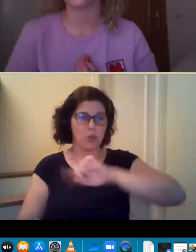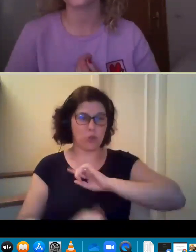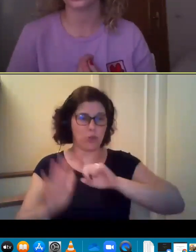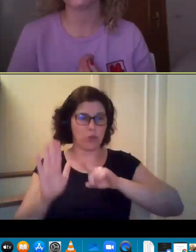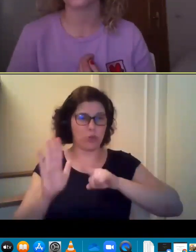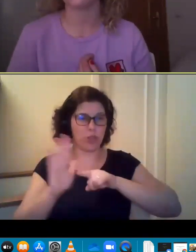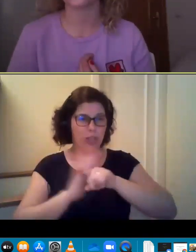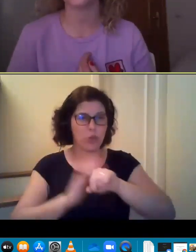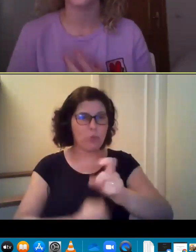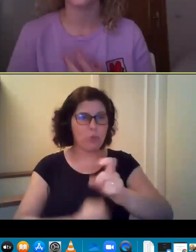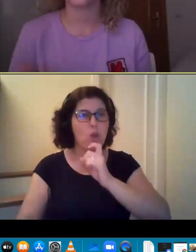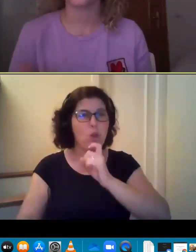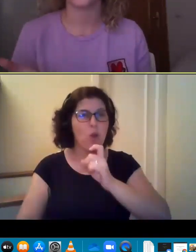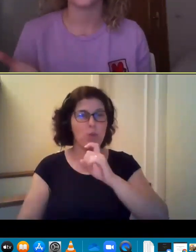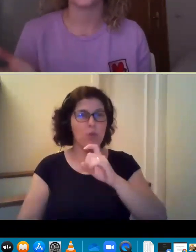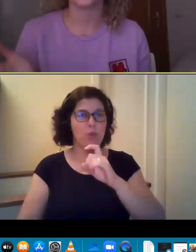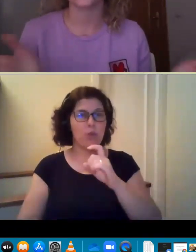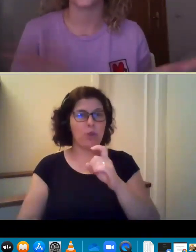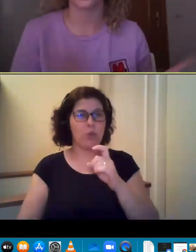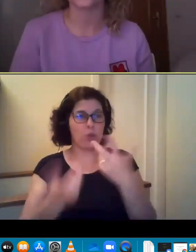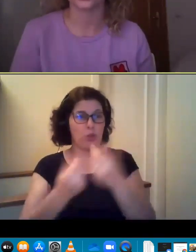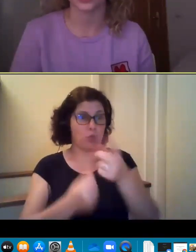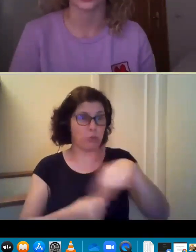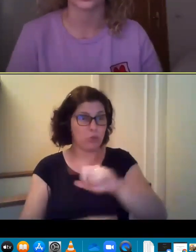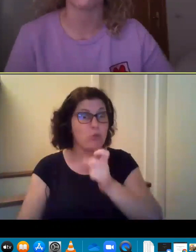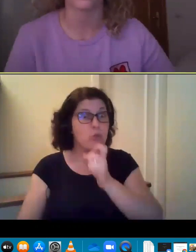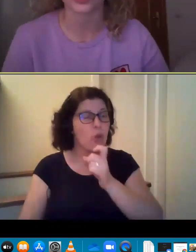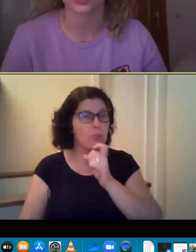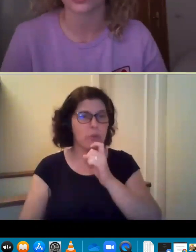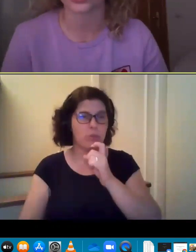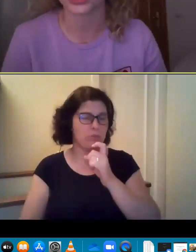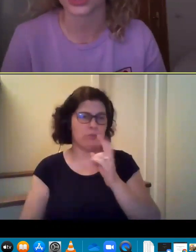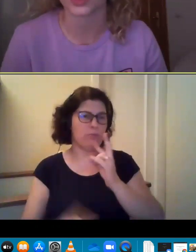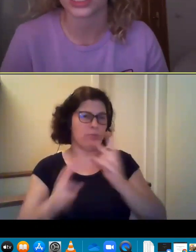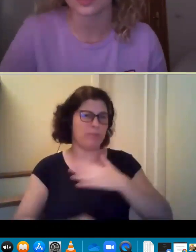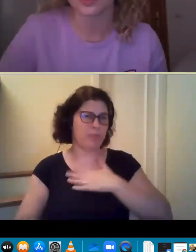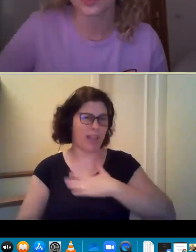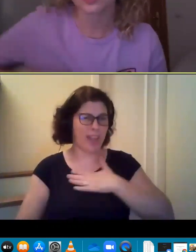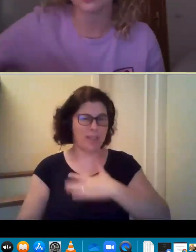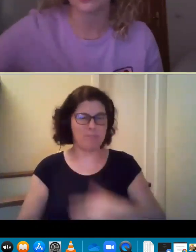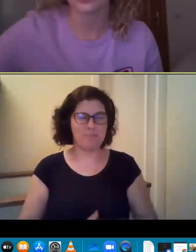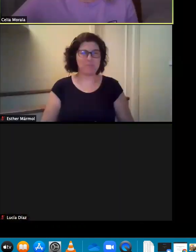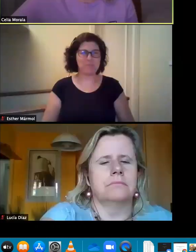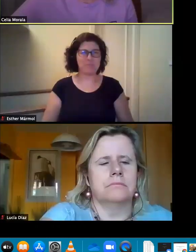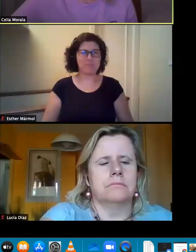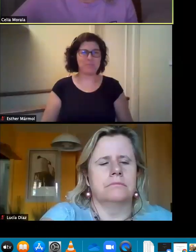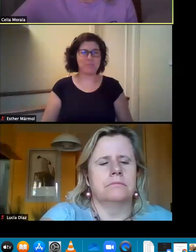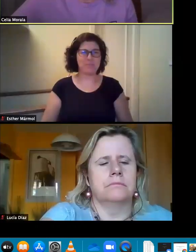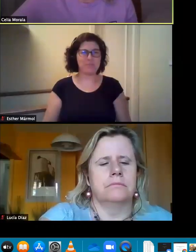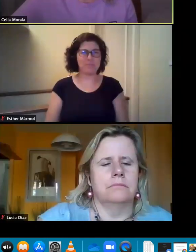lo gestionamos con vosotros, pues estoy encantada de poder resolveros estas dudas.